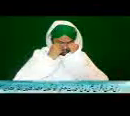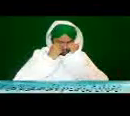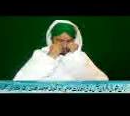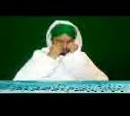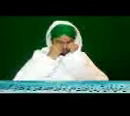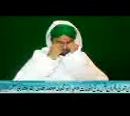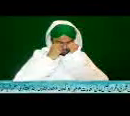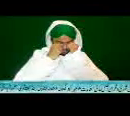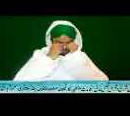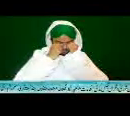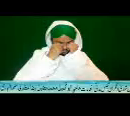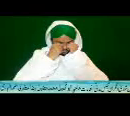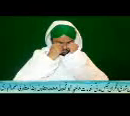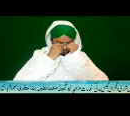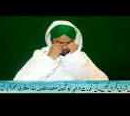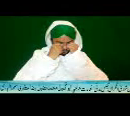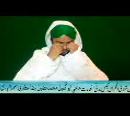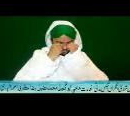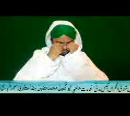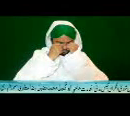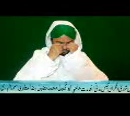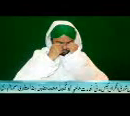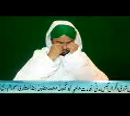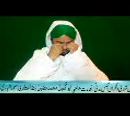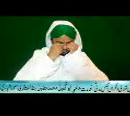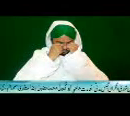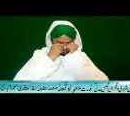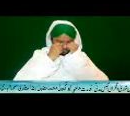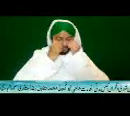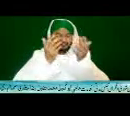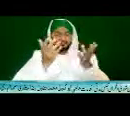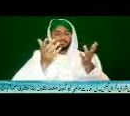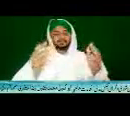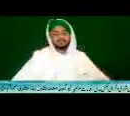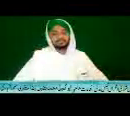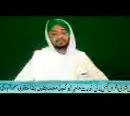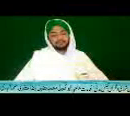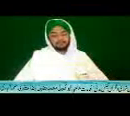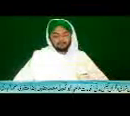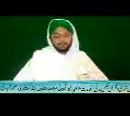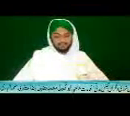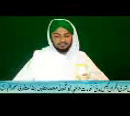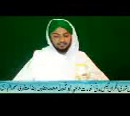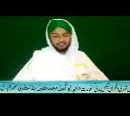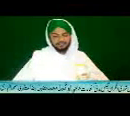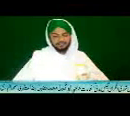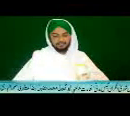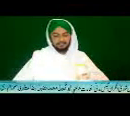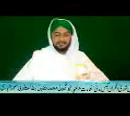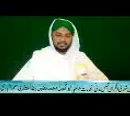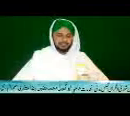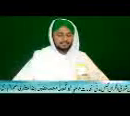انشاءاللہ عز و جل اب ہم سبق نمبر 5 سیکھیں گے.